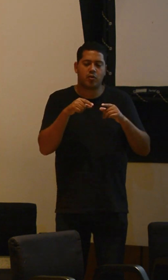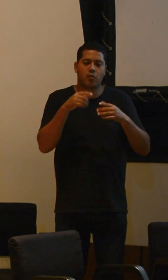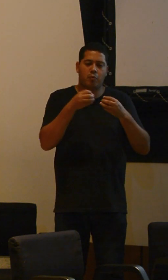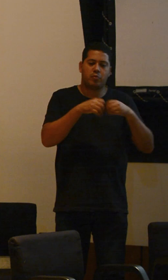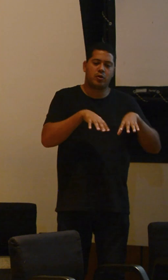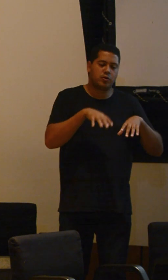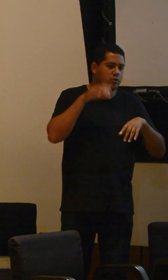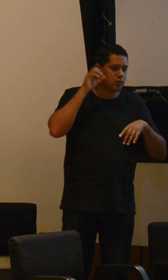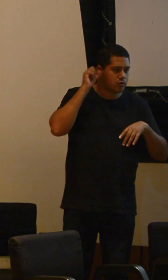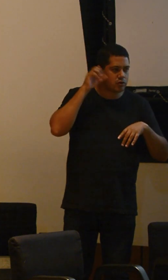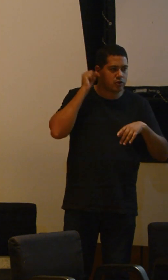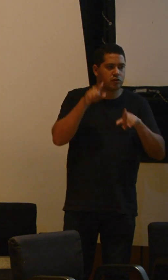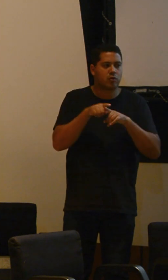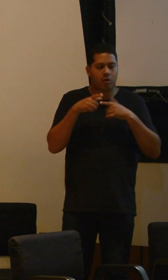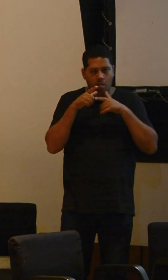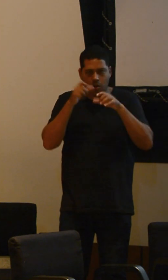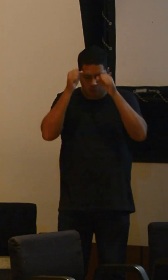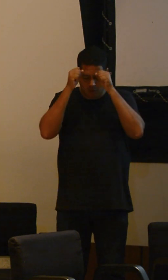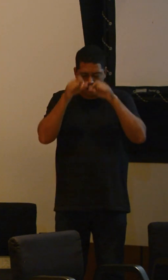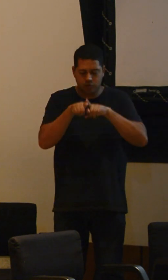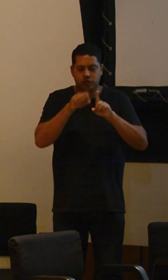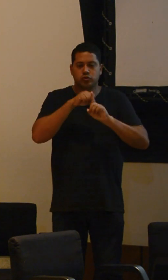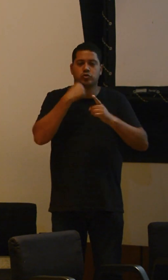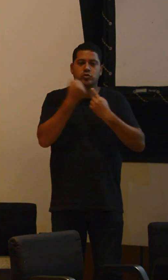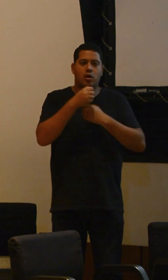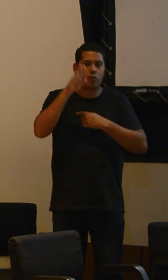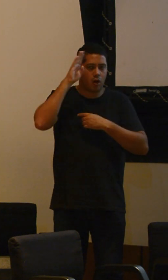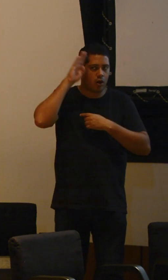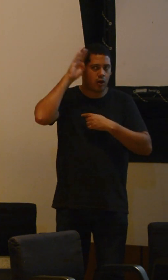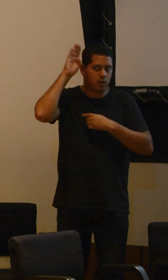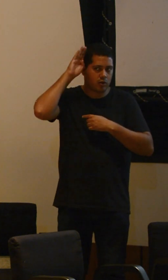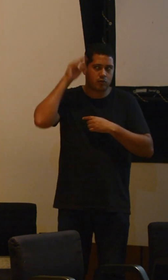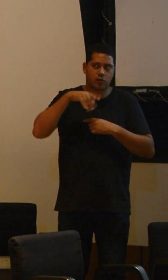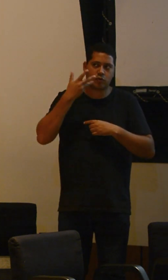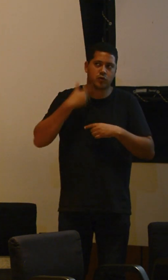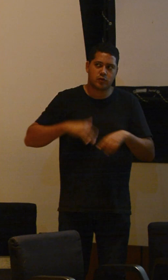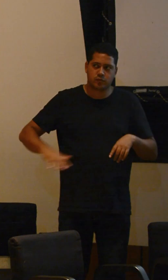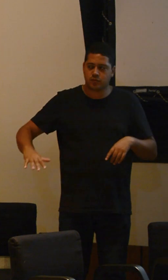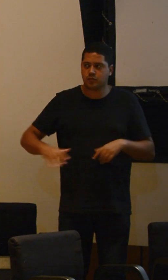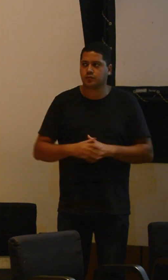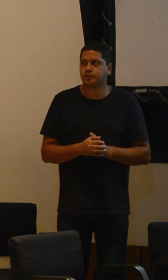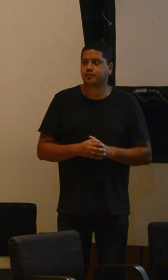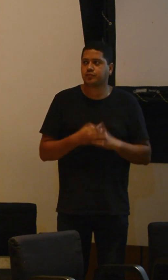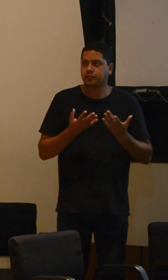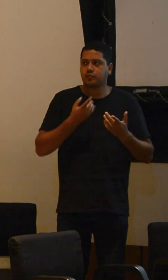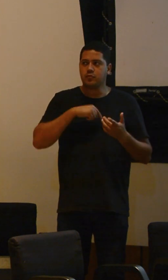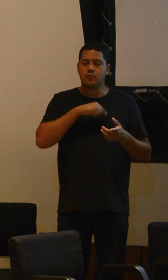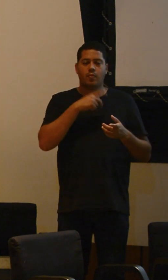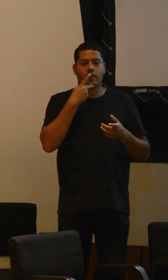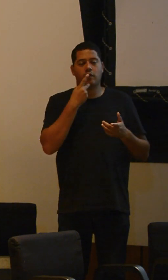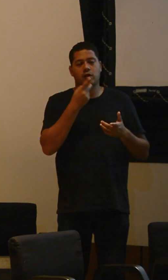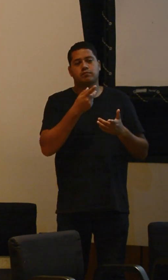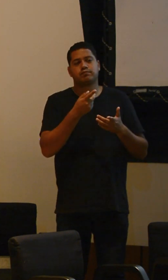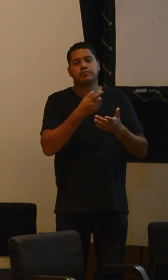no desenvolvimento auditivo, de linguagem, social, acadêmico dessa criança. Então, quando a gente fala da bateria de